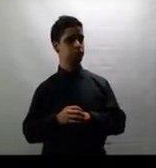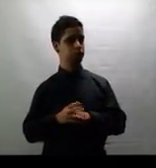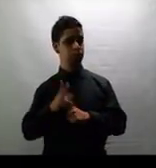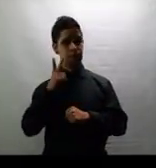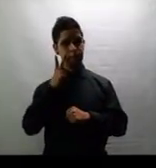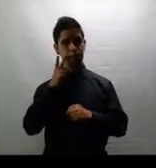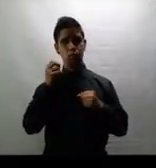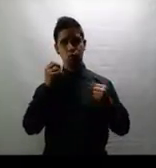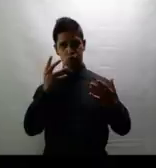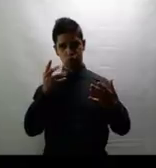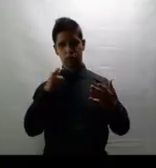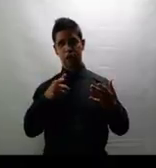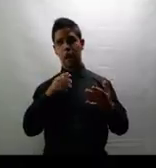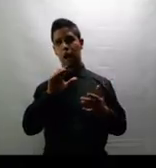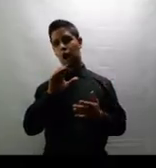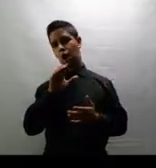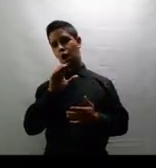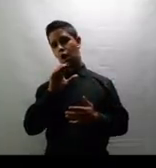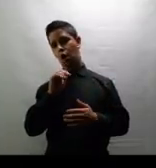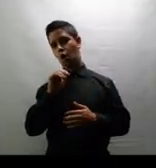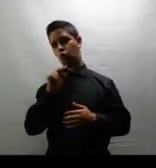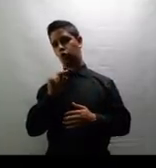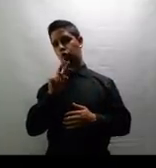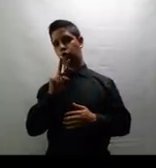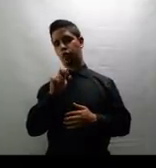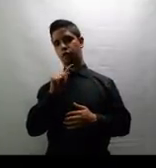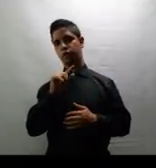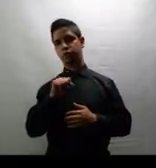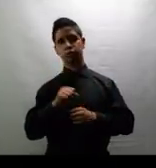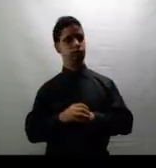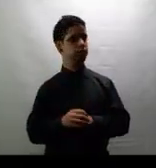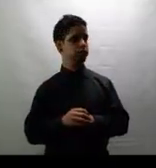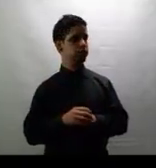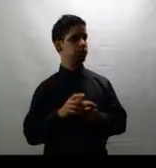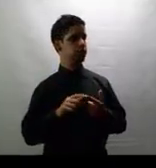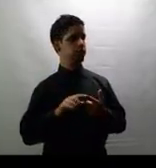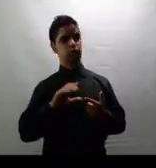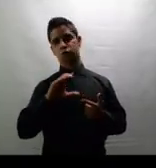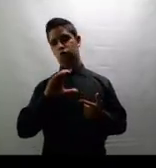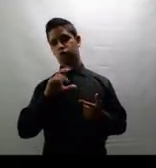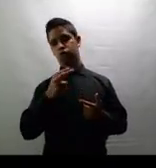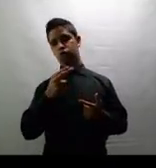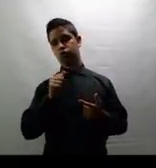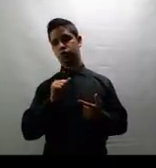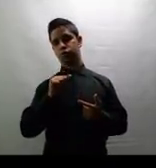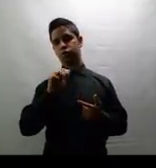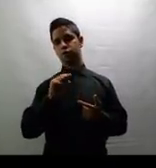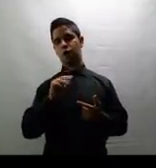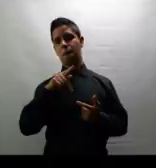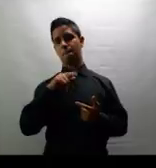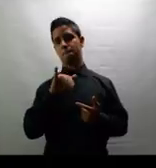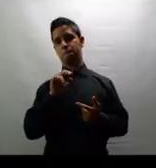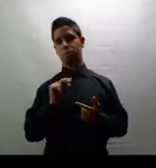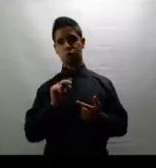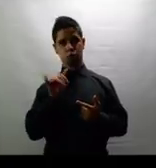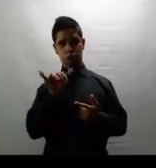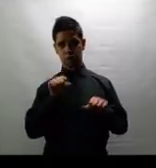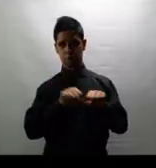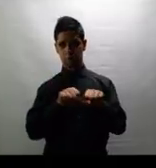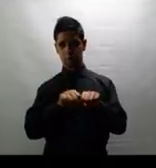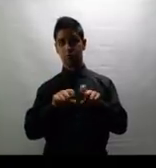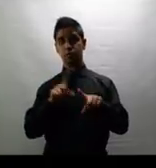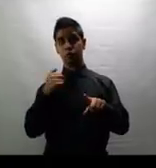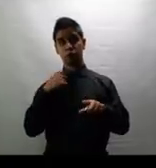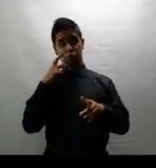converse verdad que era donde ahí fue con pesos los champions y los champions seguramente te has dado cuenta